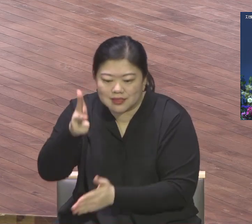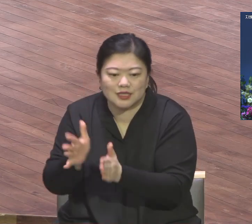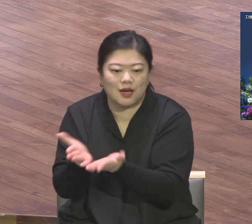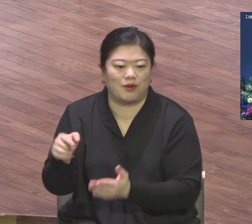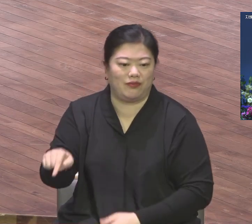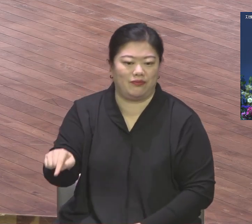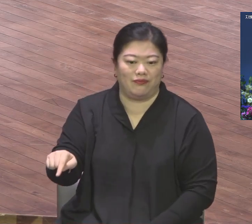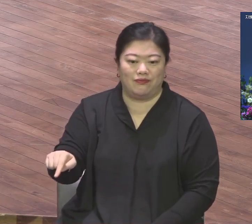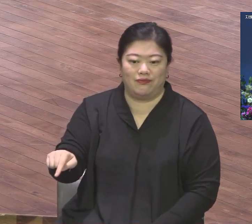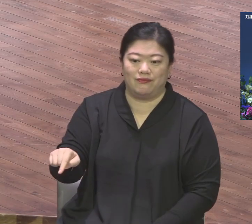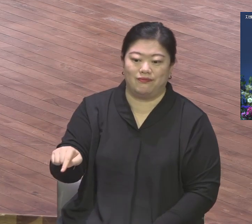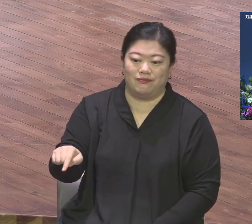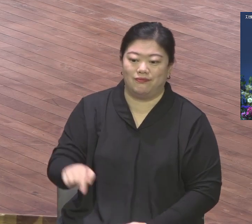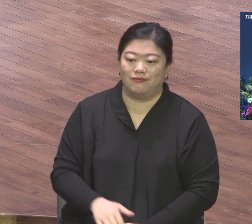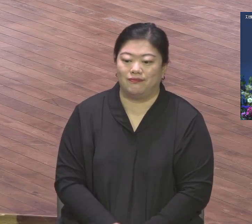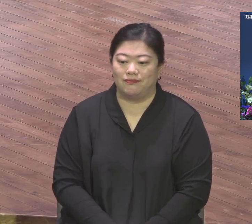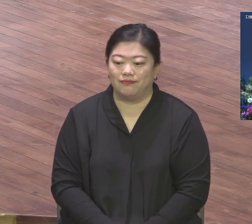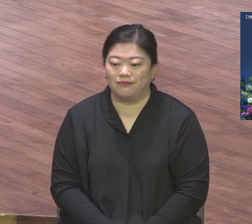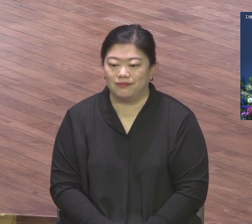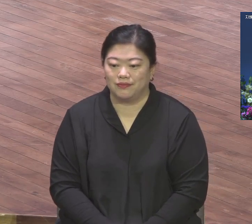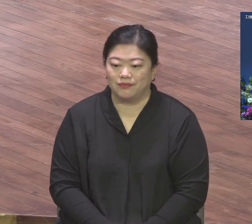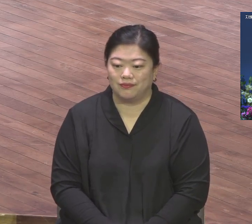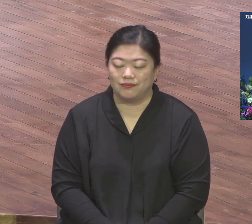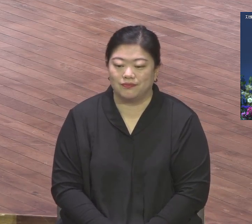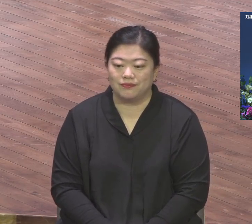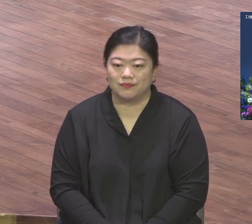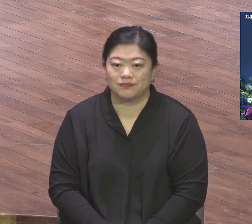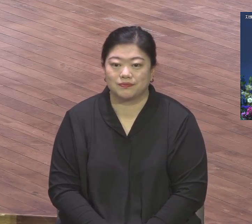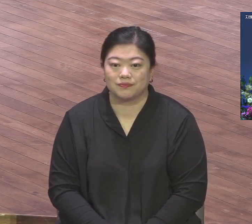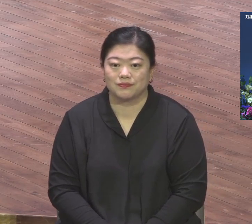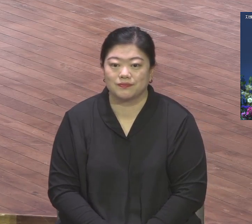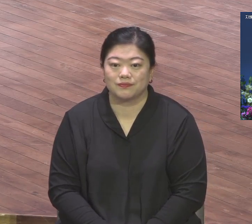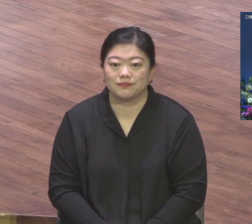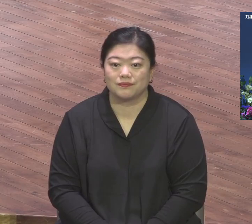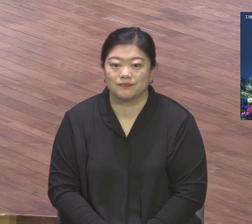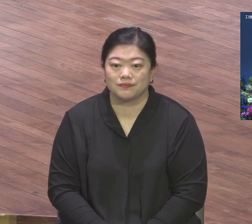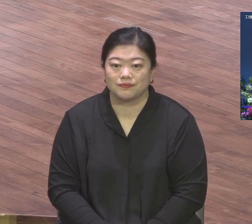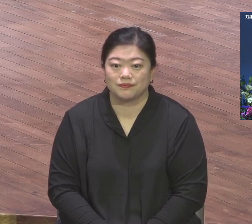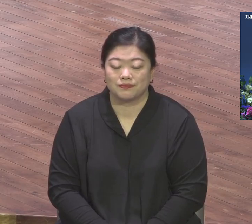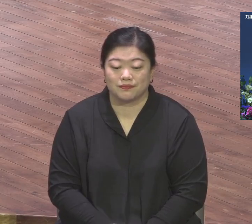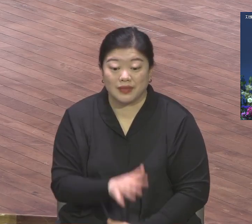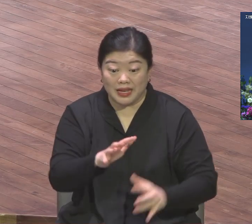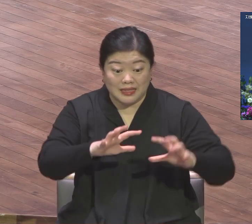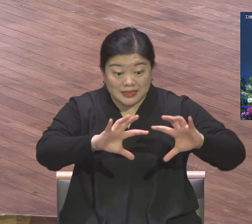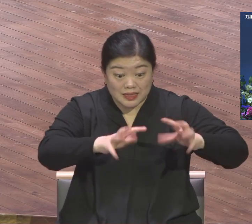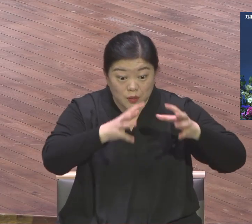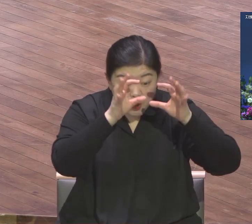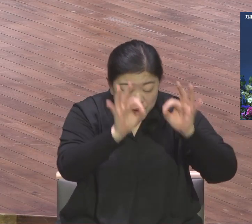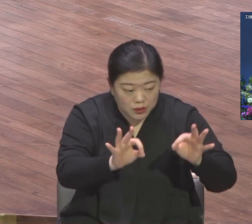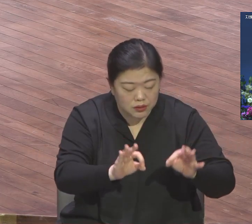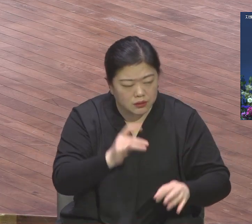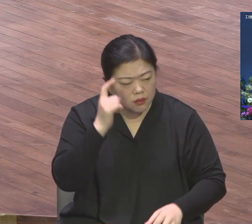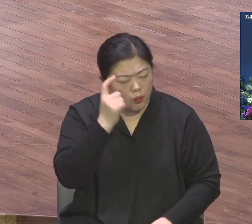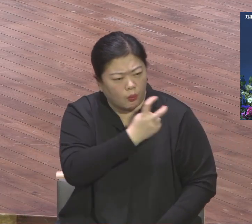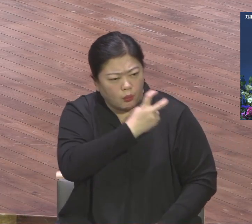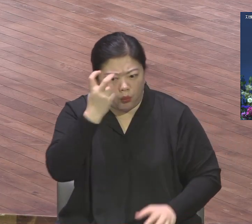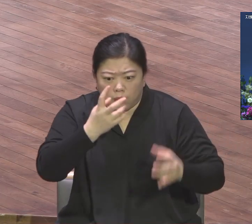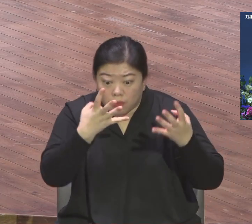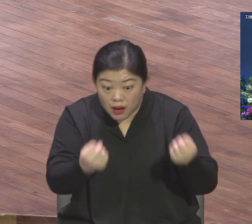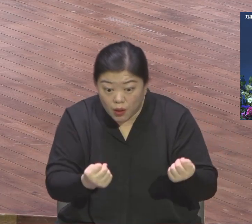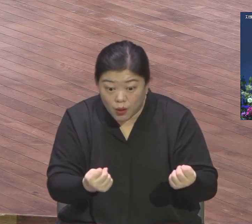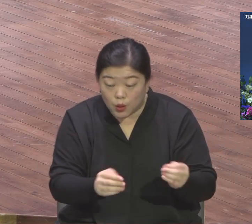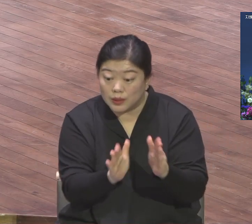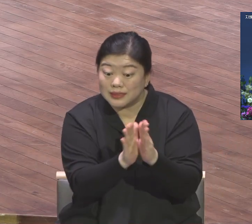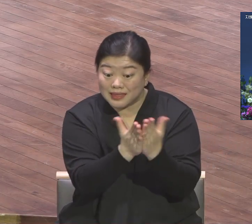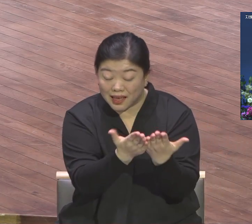말씀이다. 그 말이 지혜를 주는 말씀. 사실 세상에도 지혜로운 말들이 많이 있지요. 책 속에도